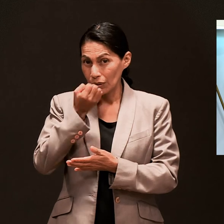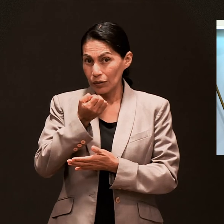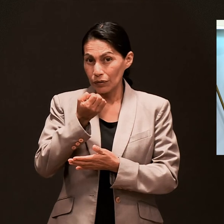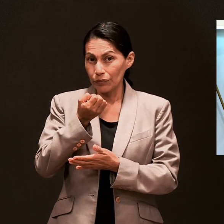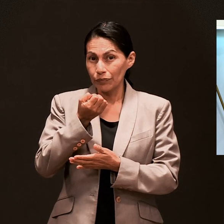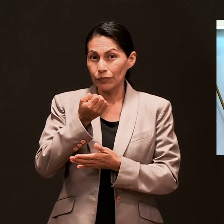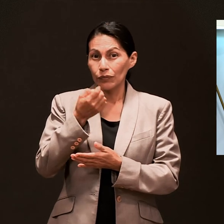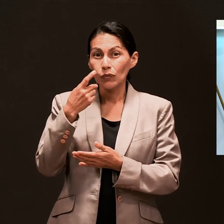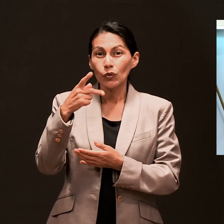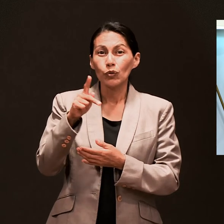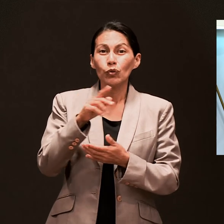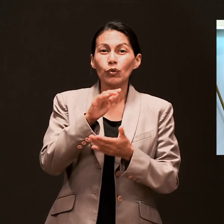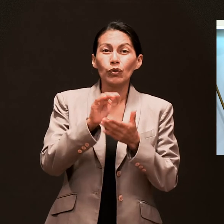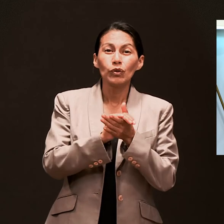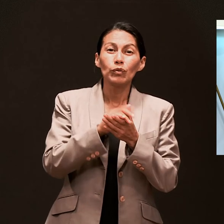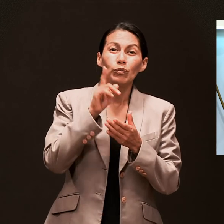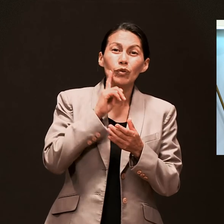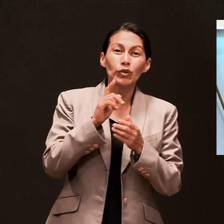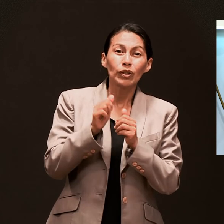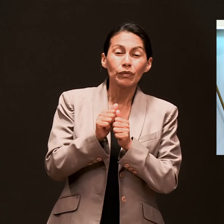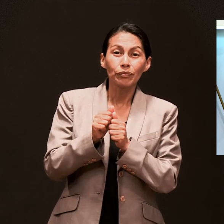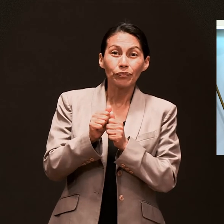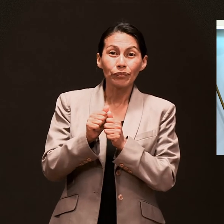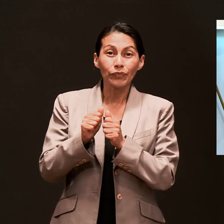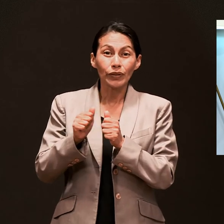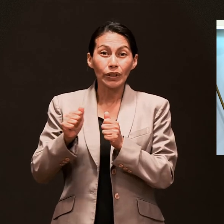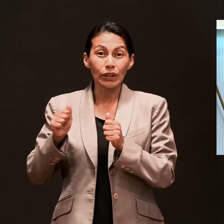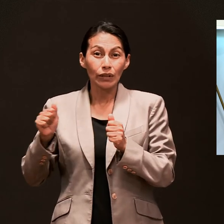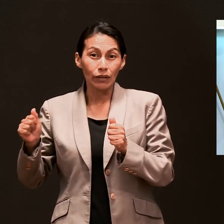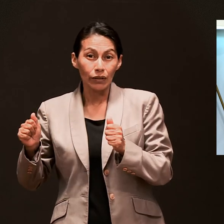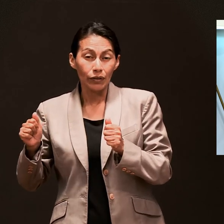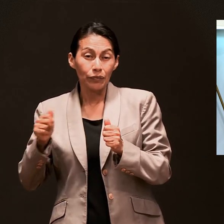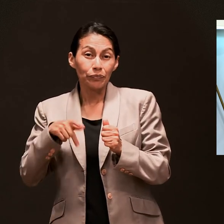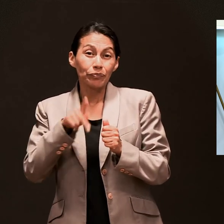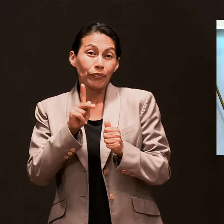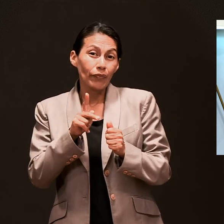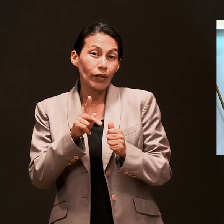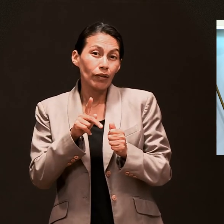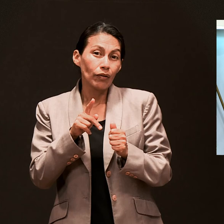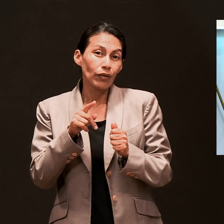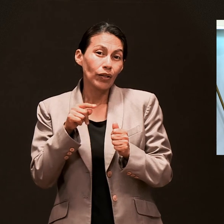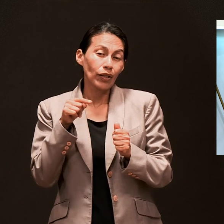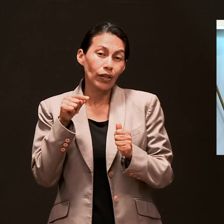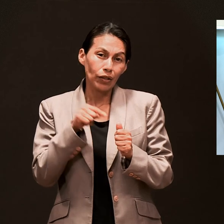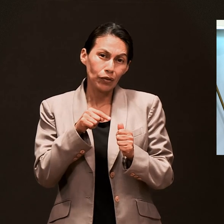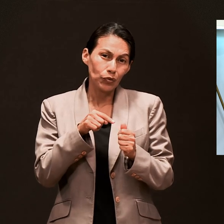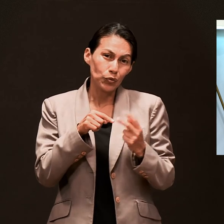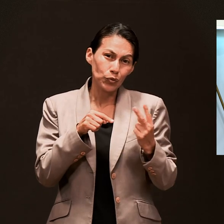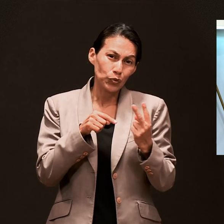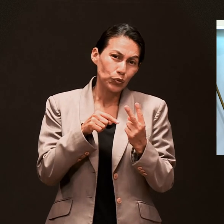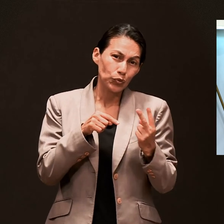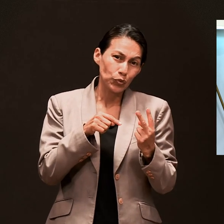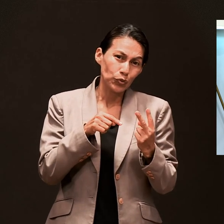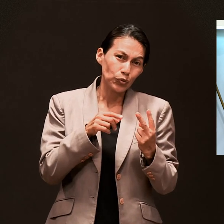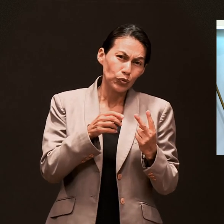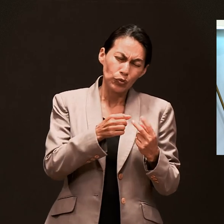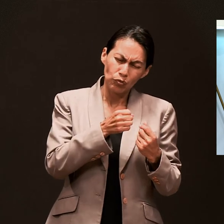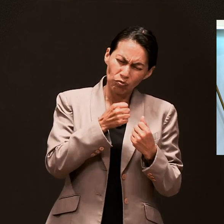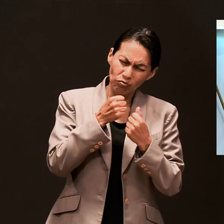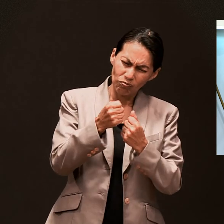Irving desafortunadamente su esposa se fue de la casa Pero ellos están siendo